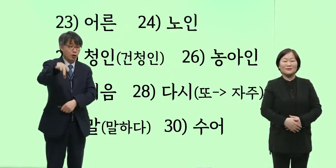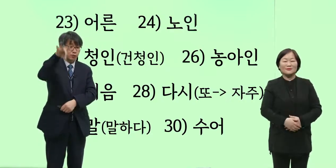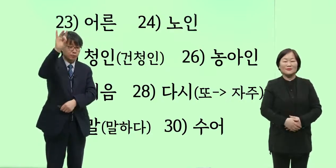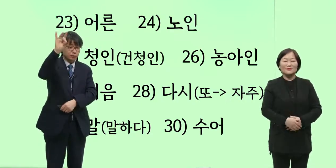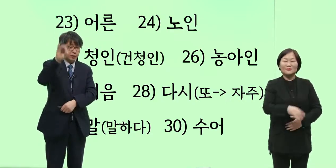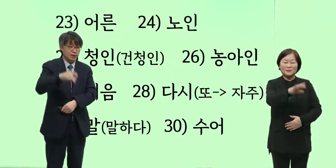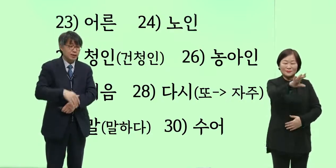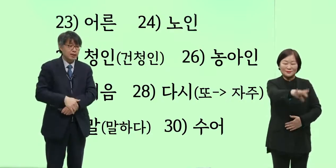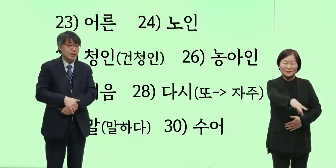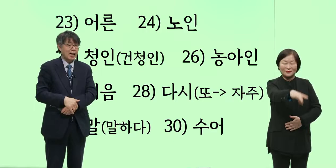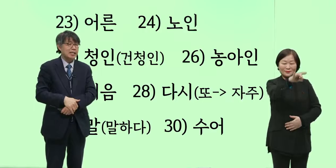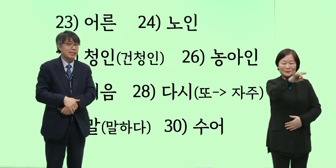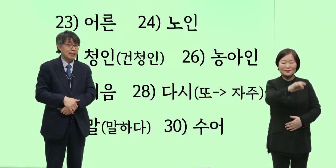처음.